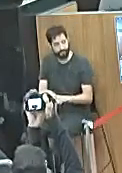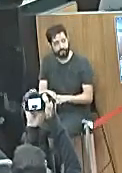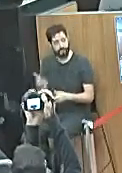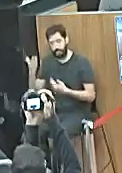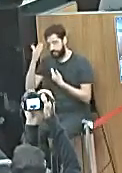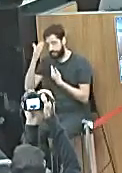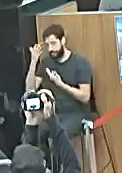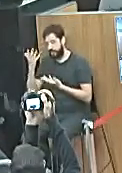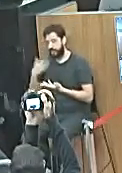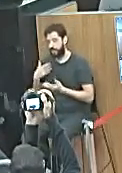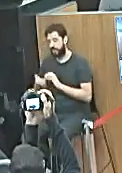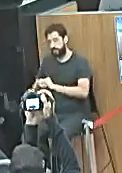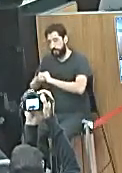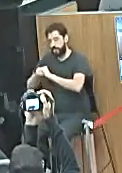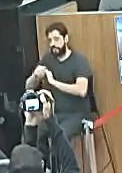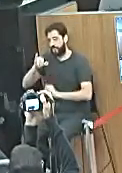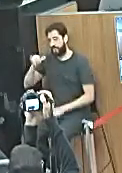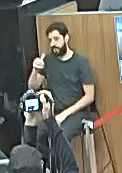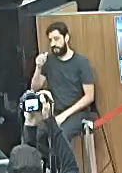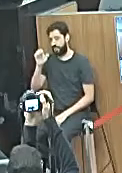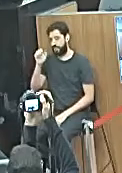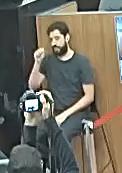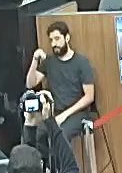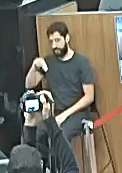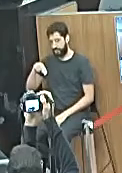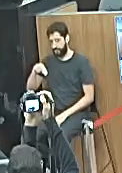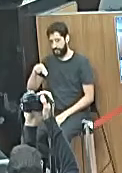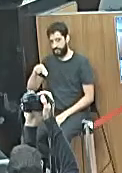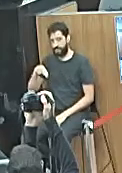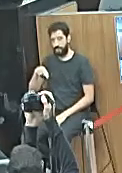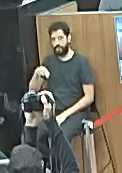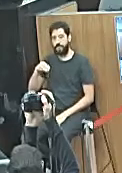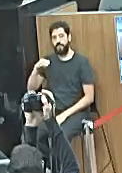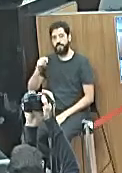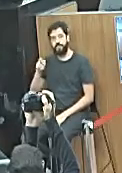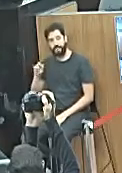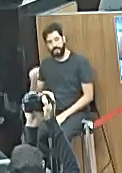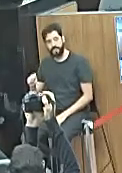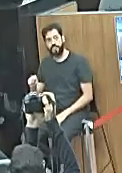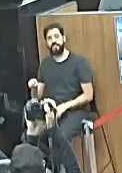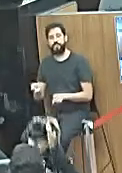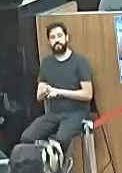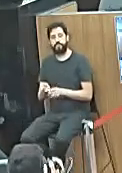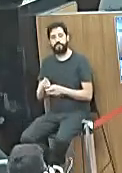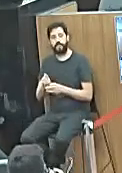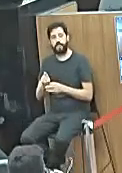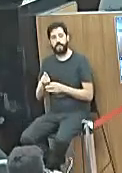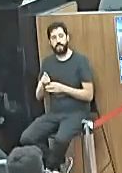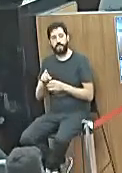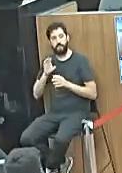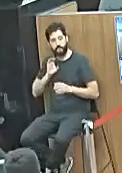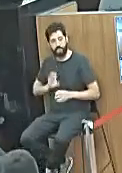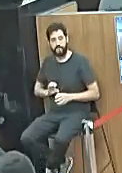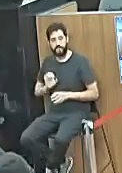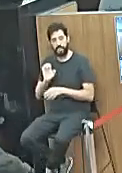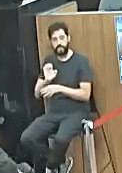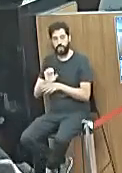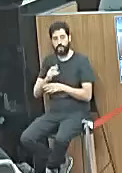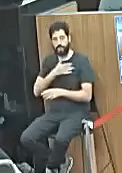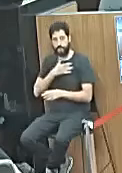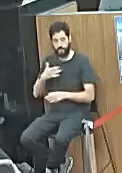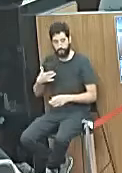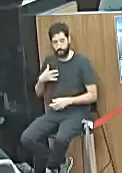o deputado gilvan freire a maria da fetaemg também conselheiro estadual de saúde o bruno que compõem a